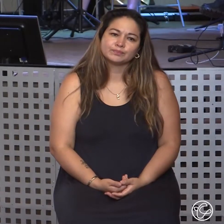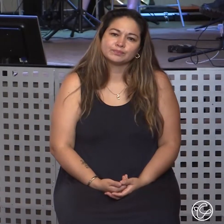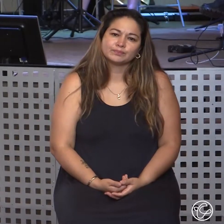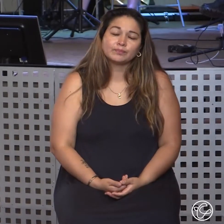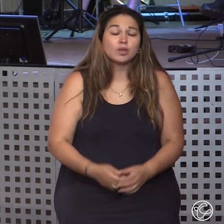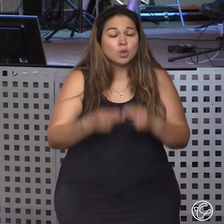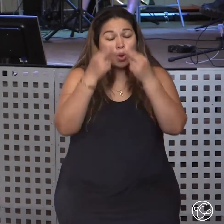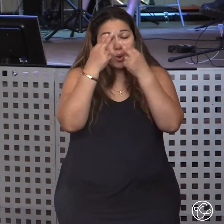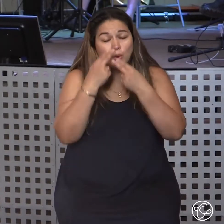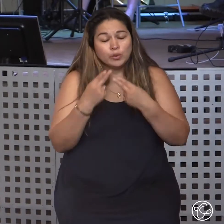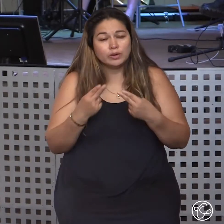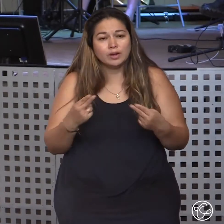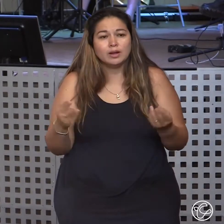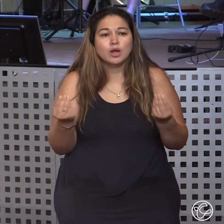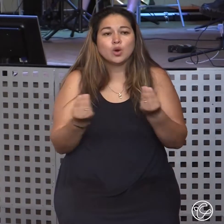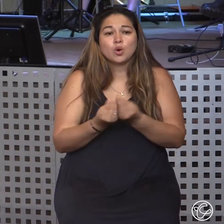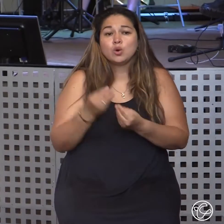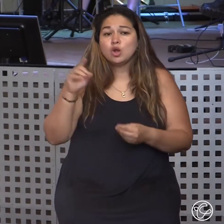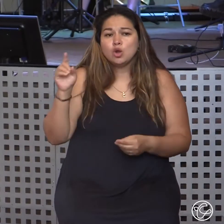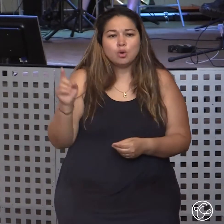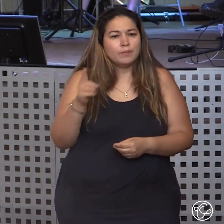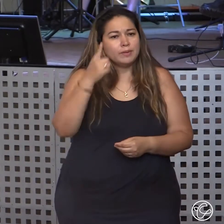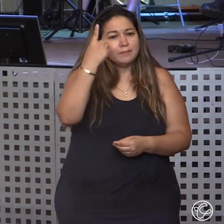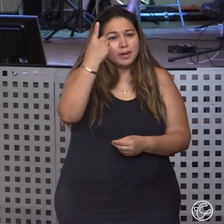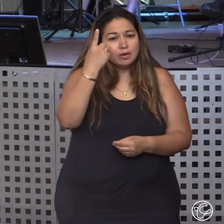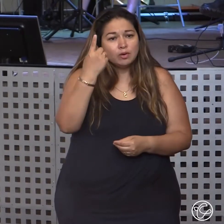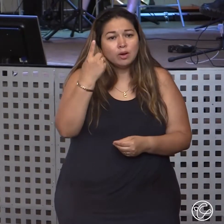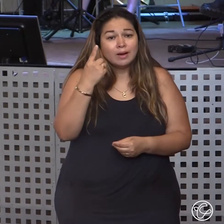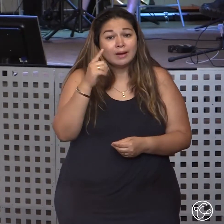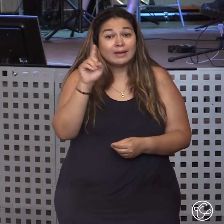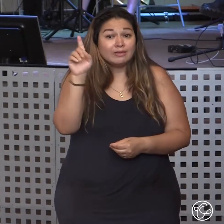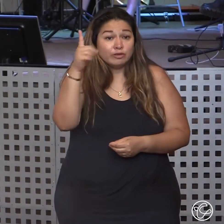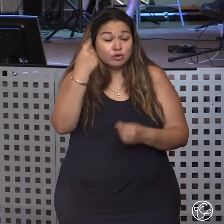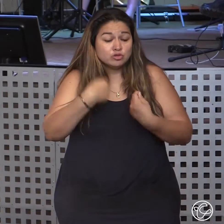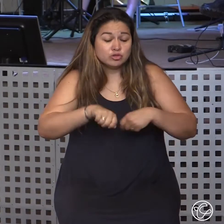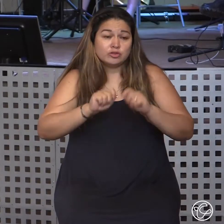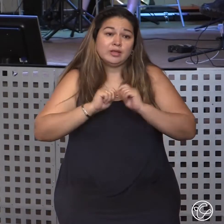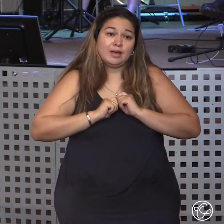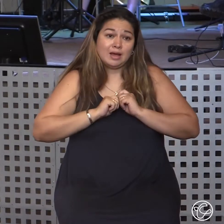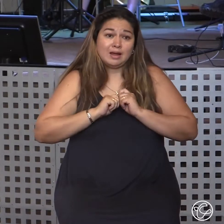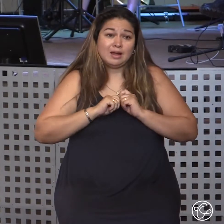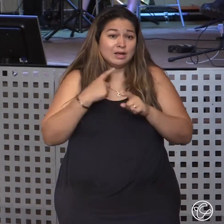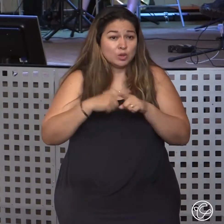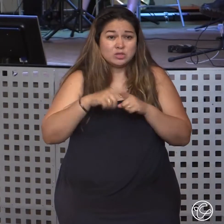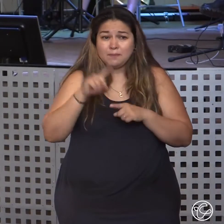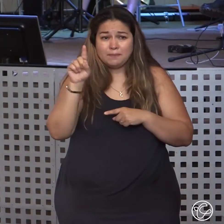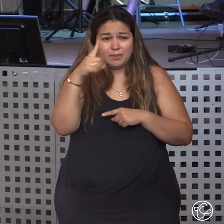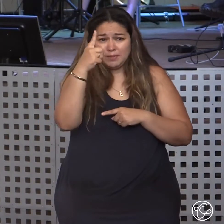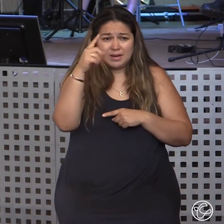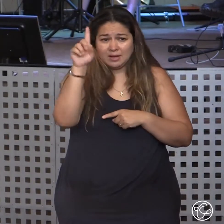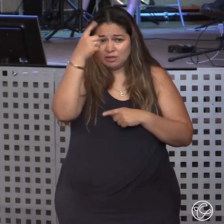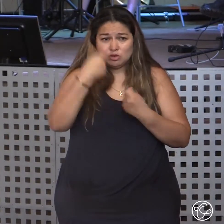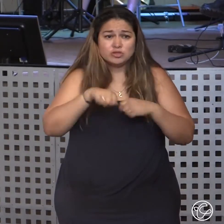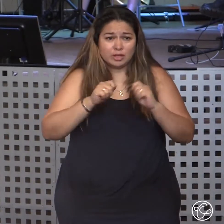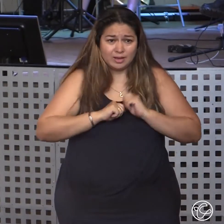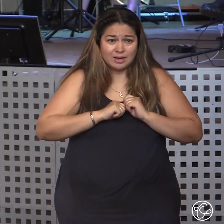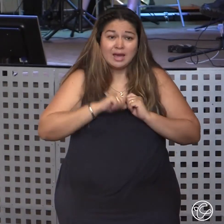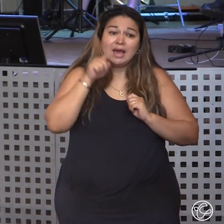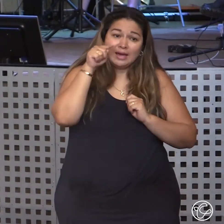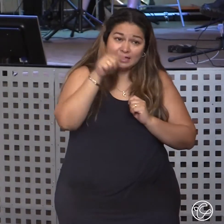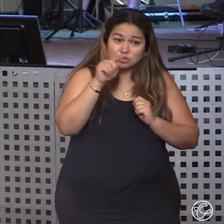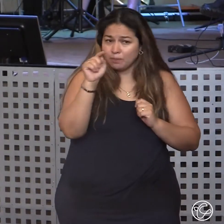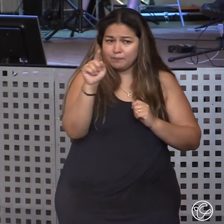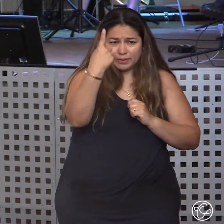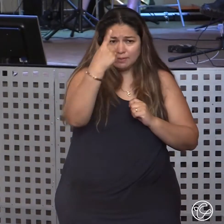con las primicias de todos tus frutos. Y quiero puntualizar, por si acaso a alguien se le vaya la idea al tema físico,